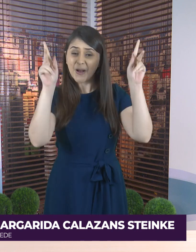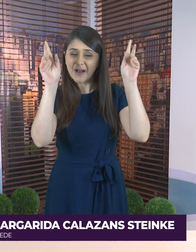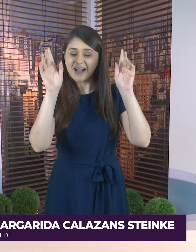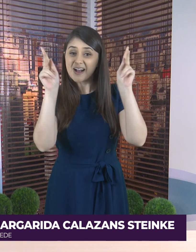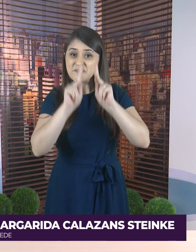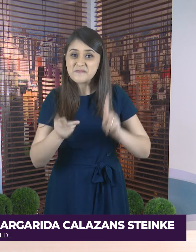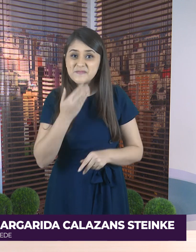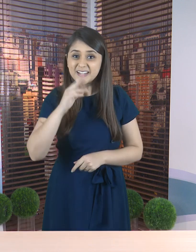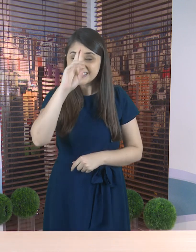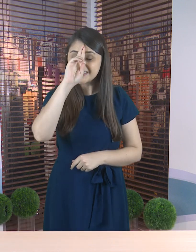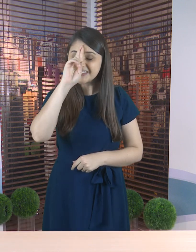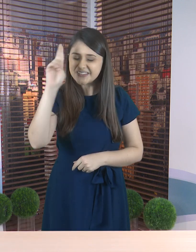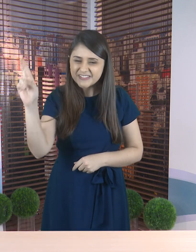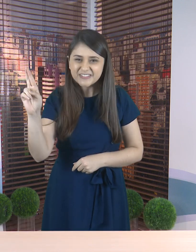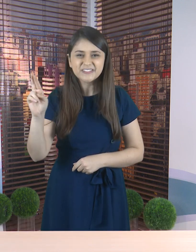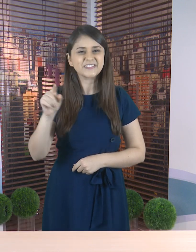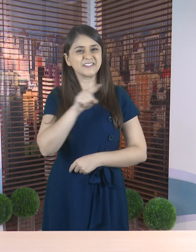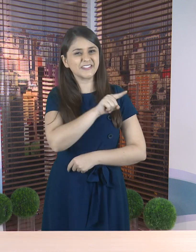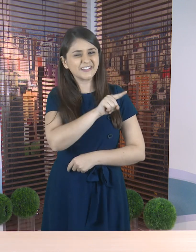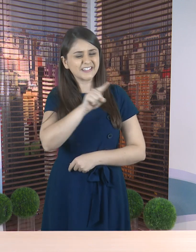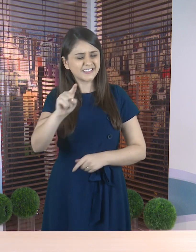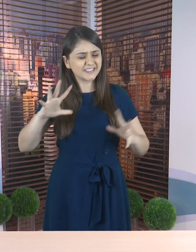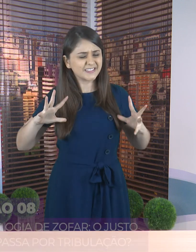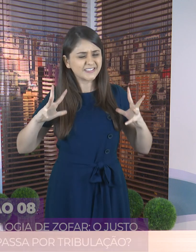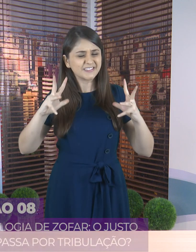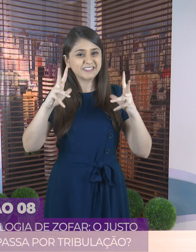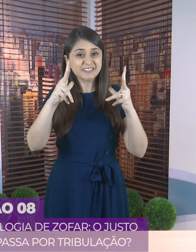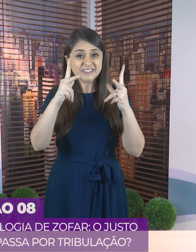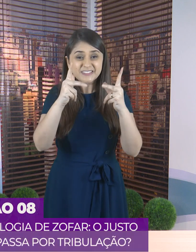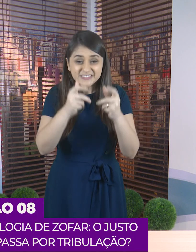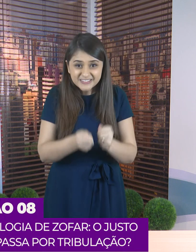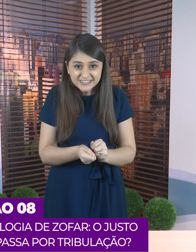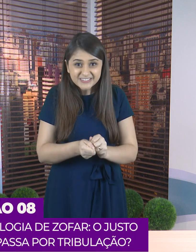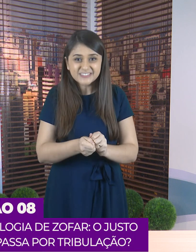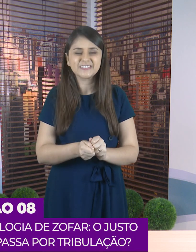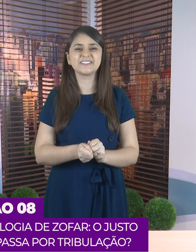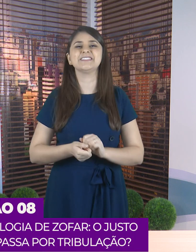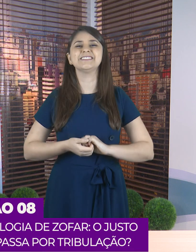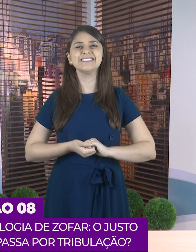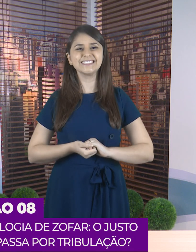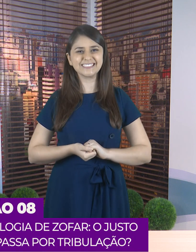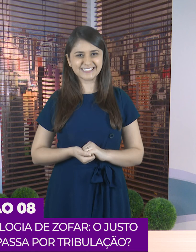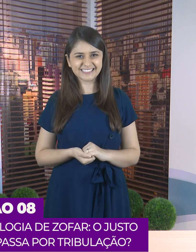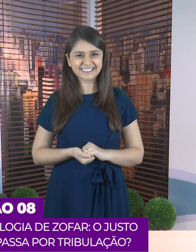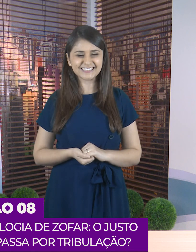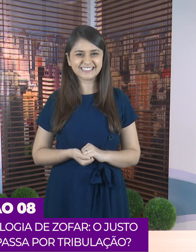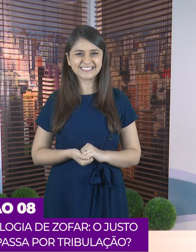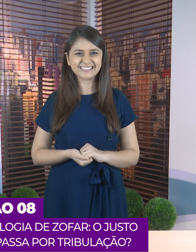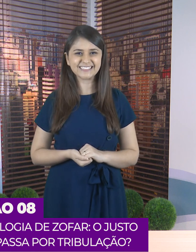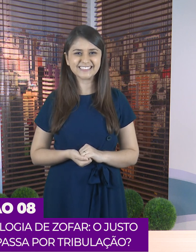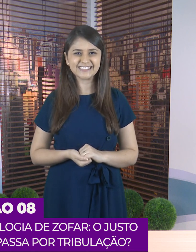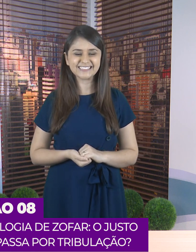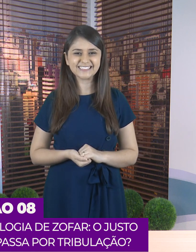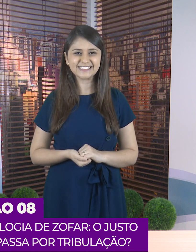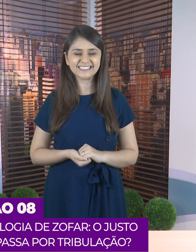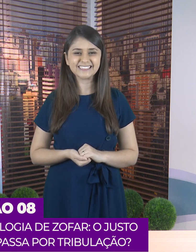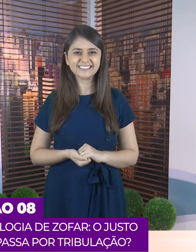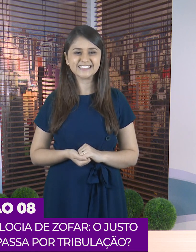Hoje estudaremos a lição de número 8, a teologia de Zofar. O justo não passa